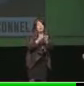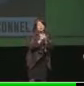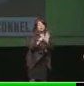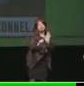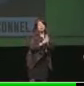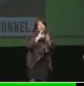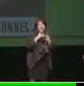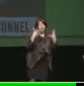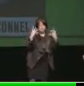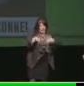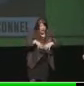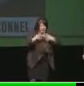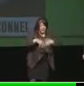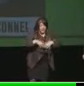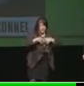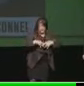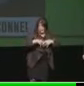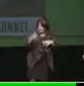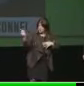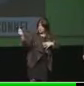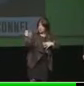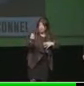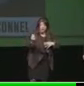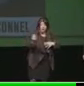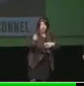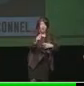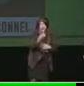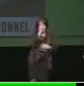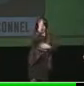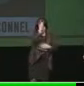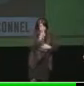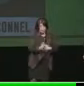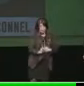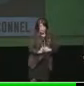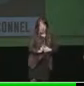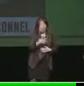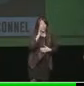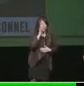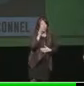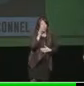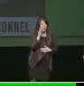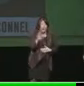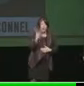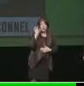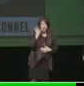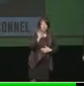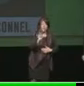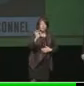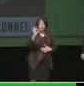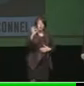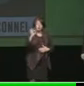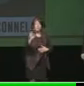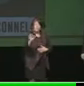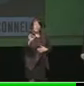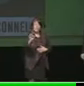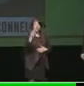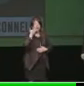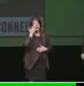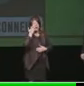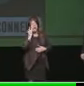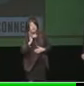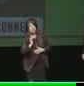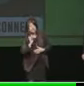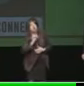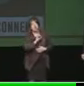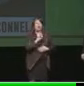parlarci di transumanesimo cioè di essere umano 2.0 e cioè della speranza o del rischio nel caso in cui fosse una